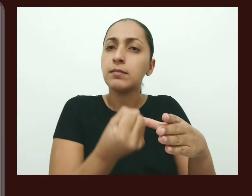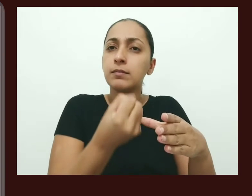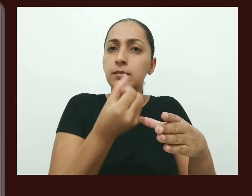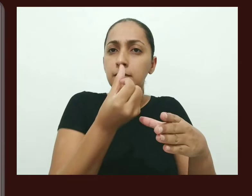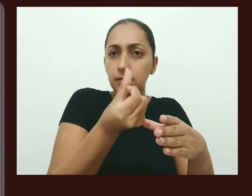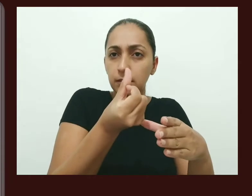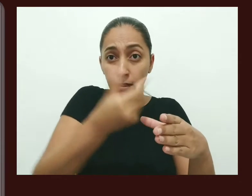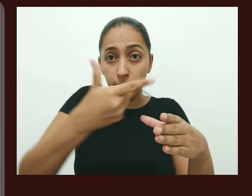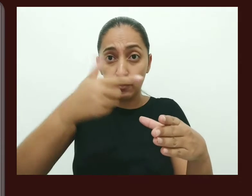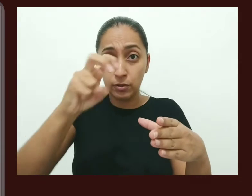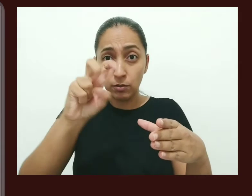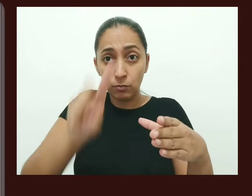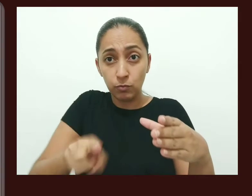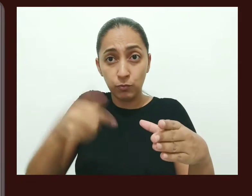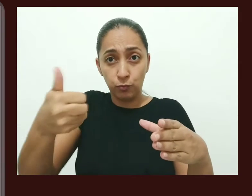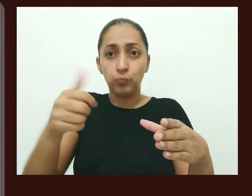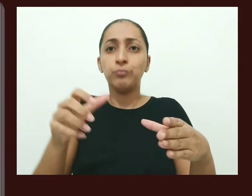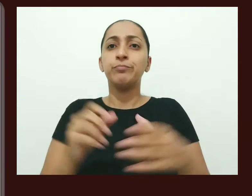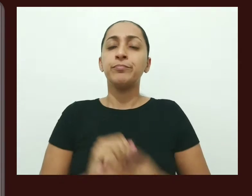de